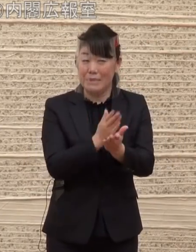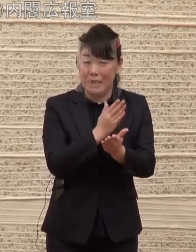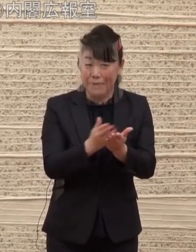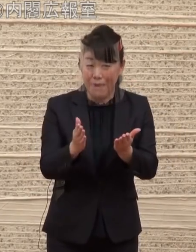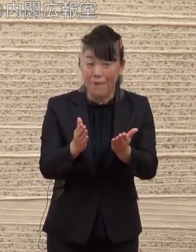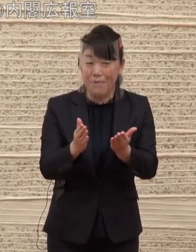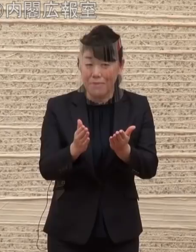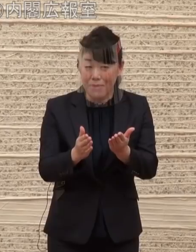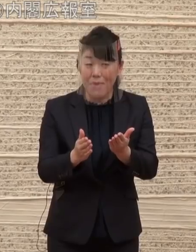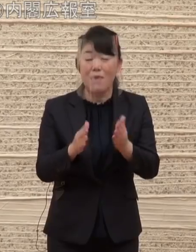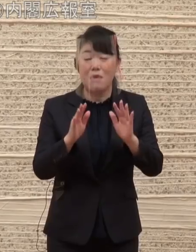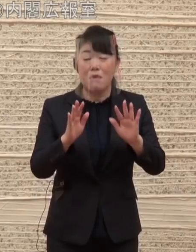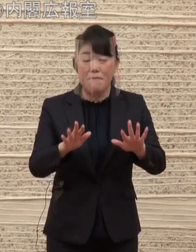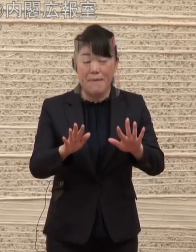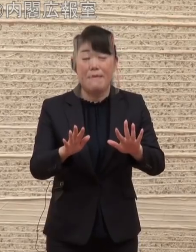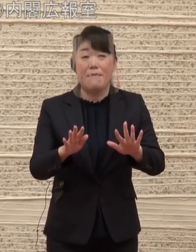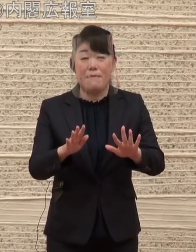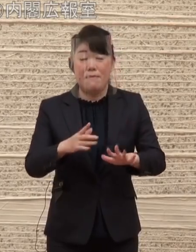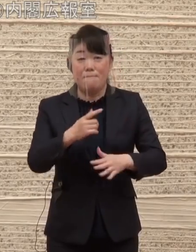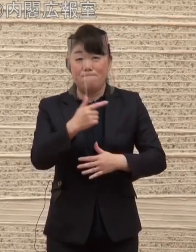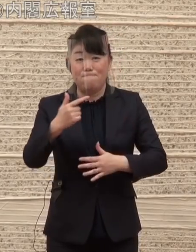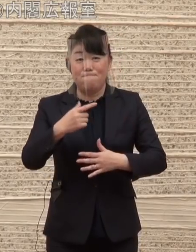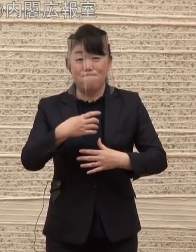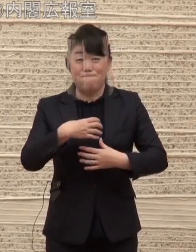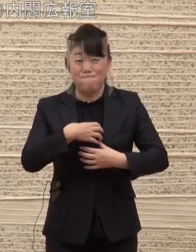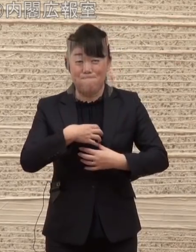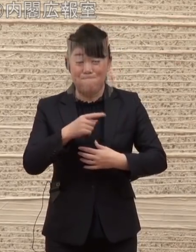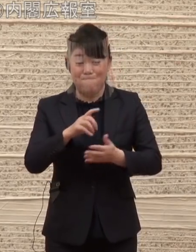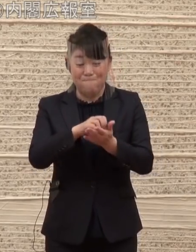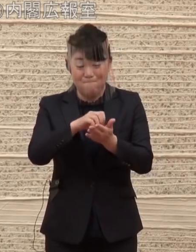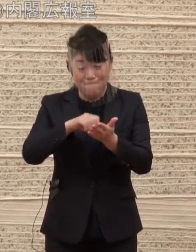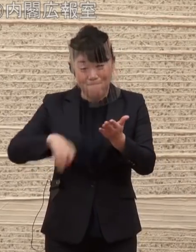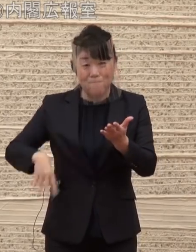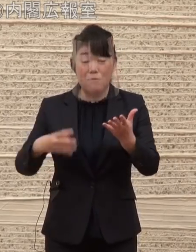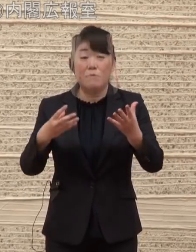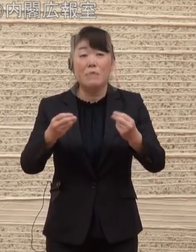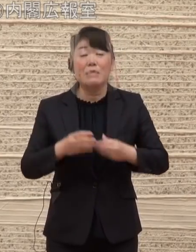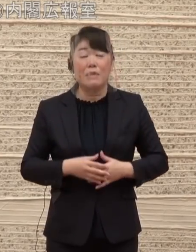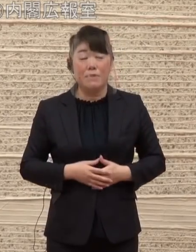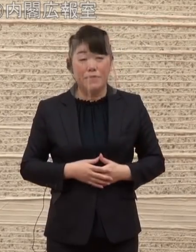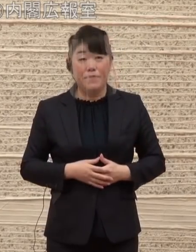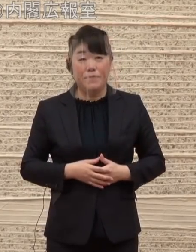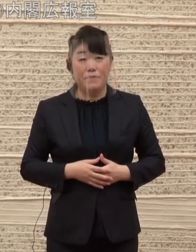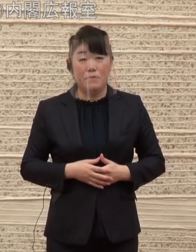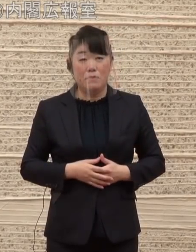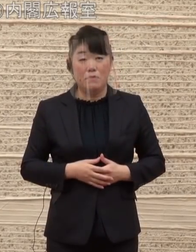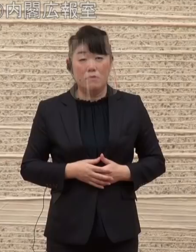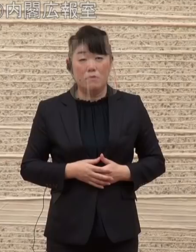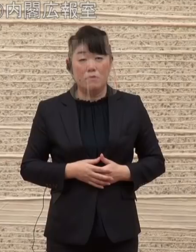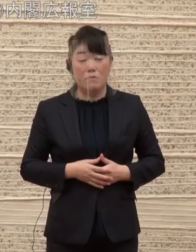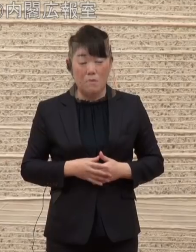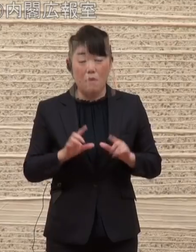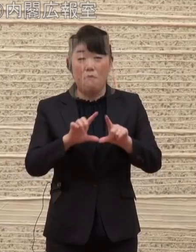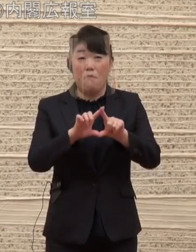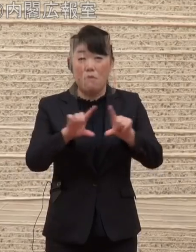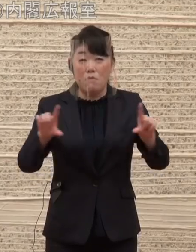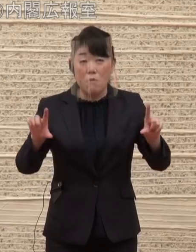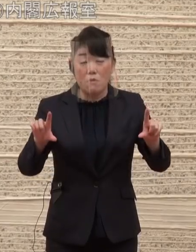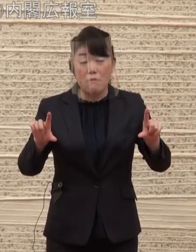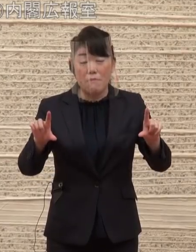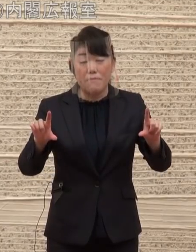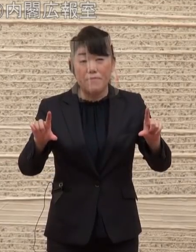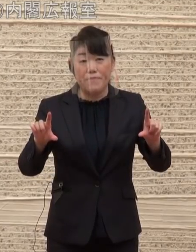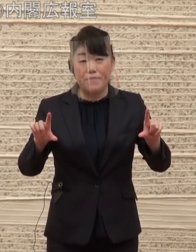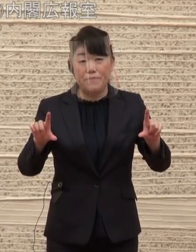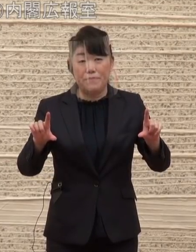今回会場したということでへぇありますしかしもちろん可能方最大